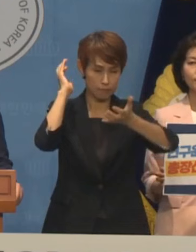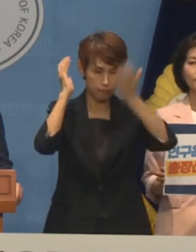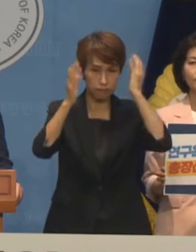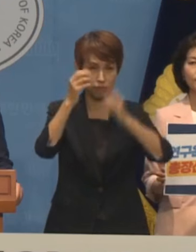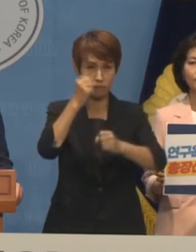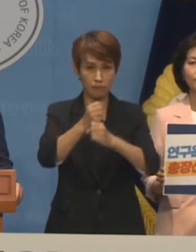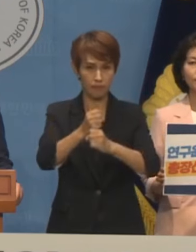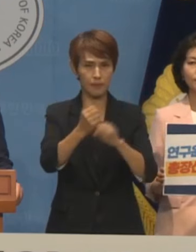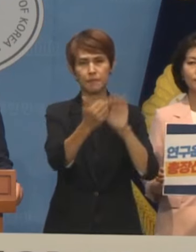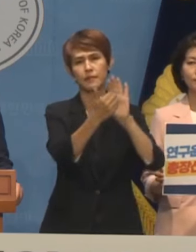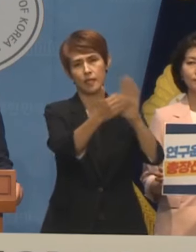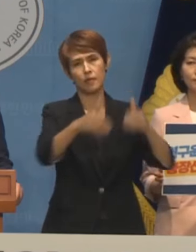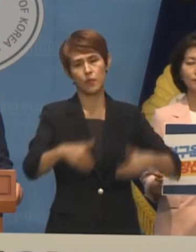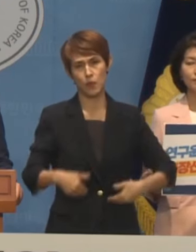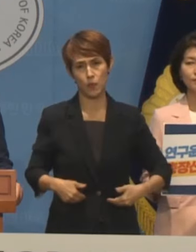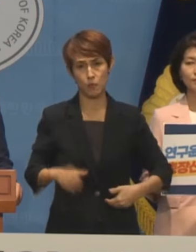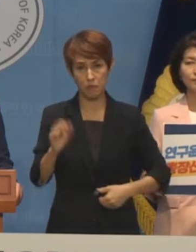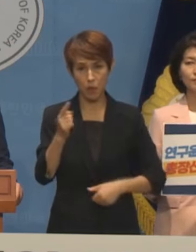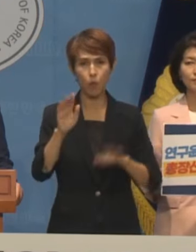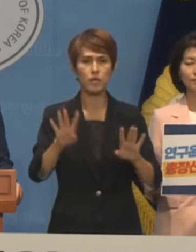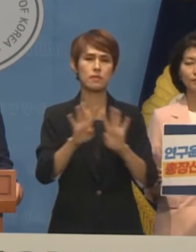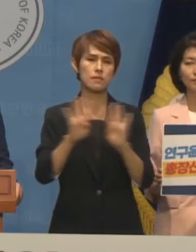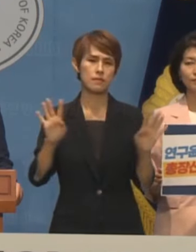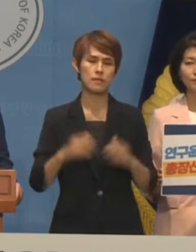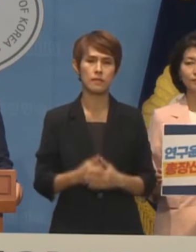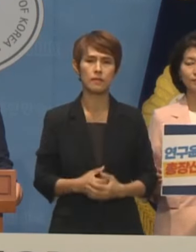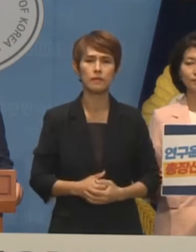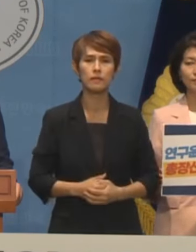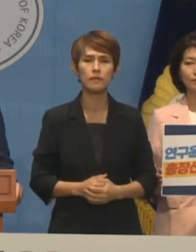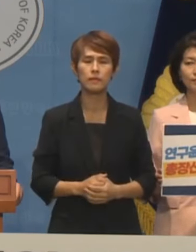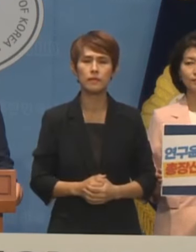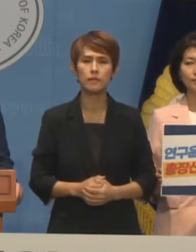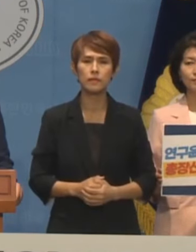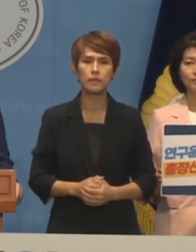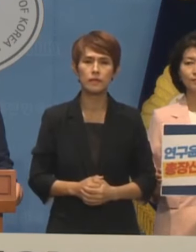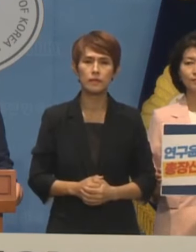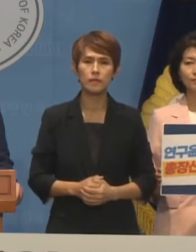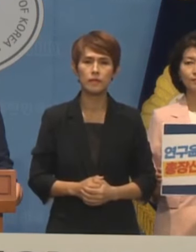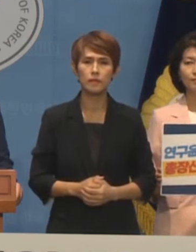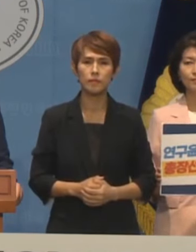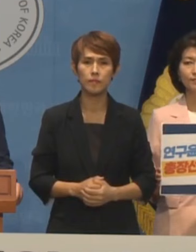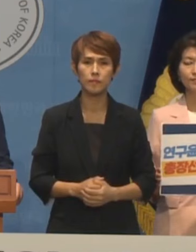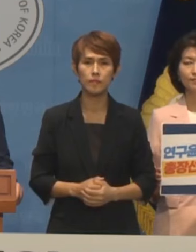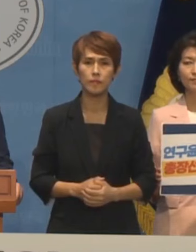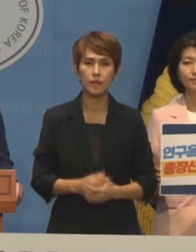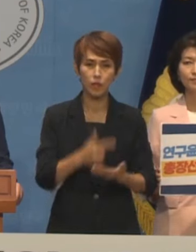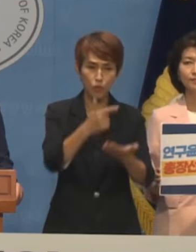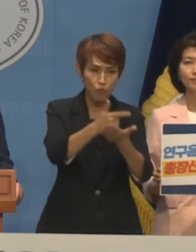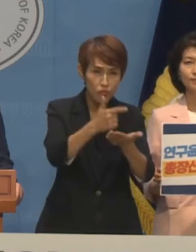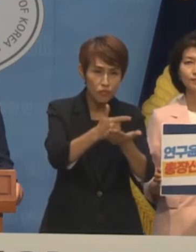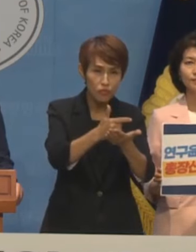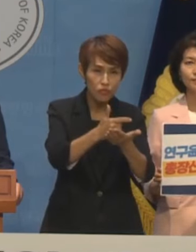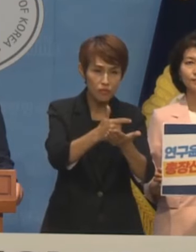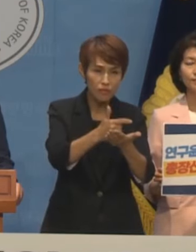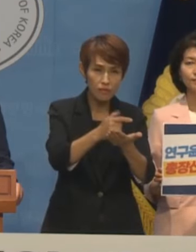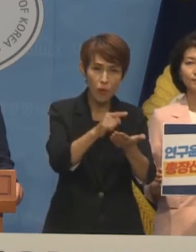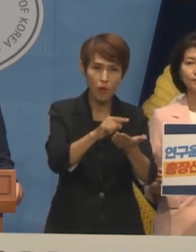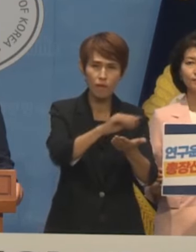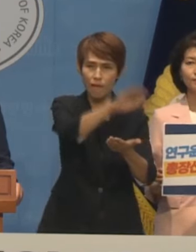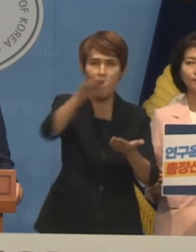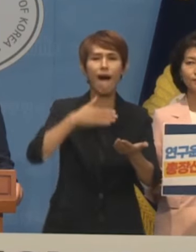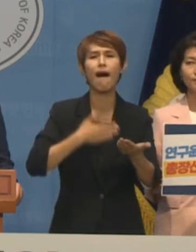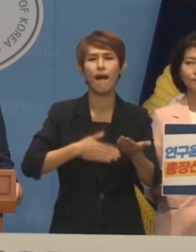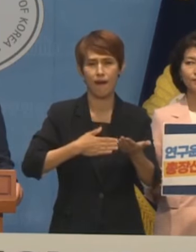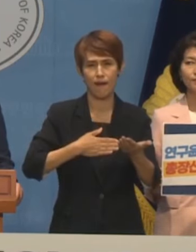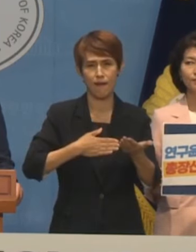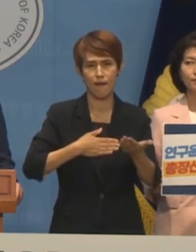사태를 막아야 된다는 생각 때문에 이 자리에 참석을 했습니다. 이미 그 논문이 어떠한 논문인지는 전 국민이 다